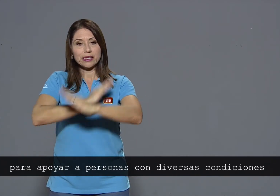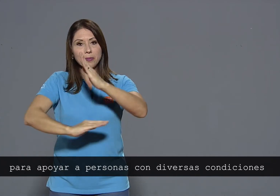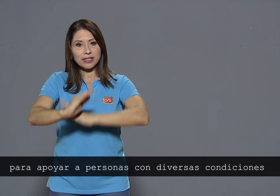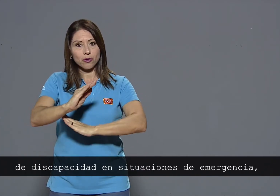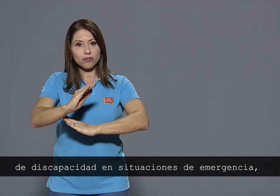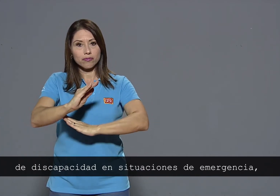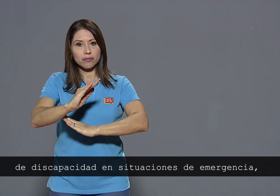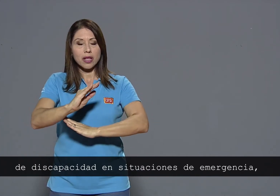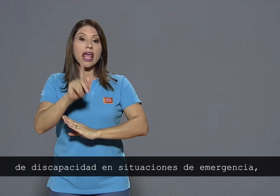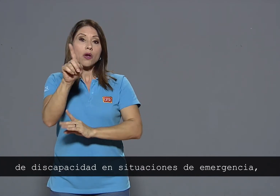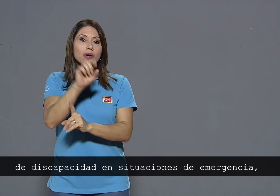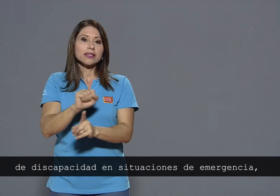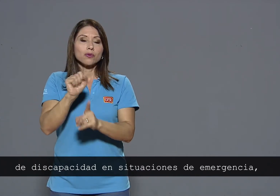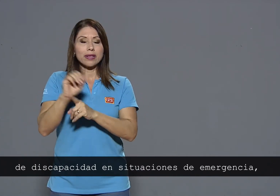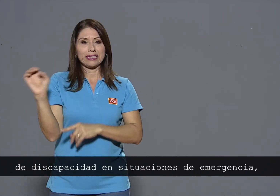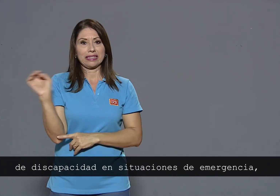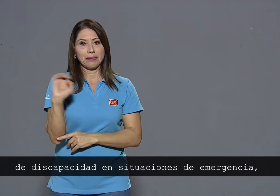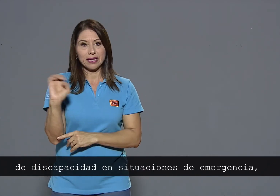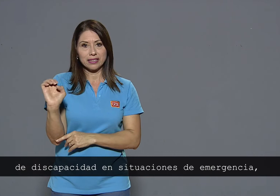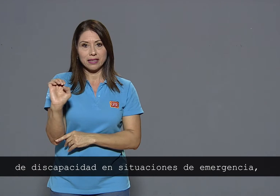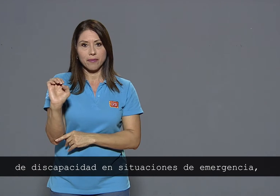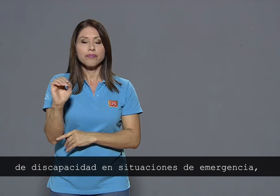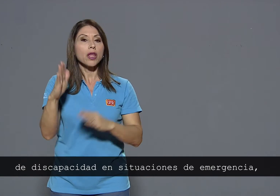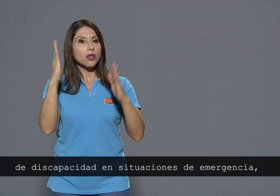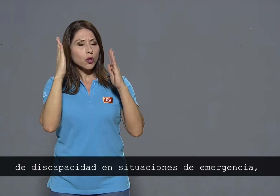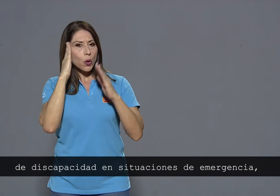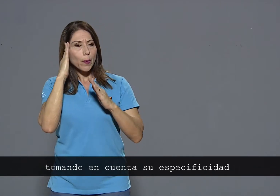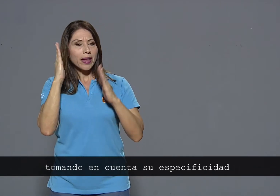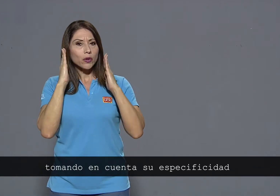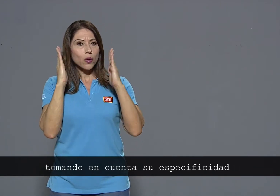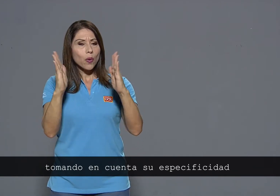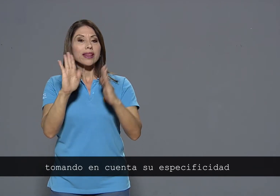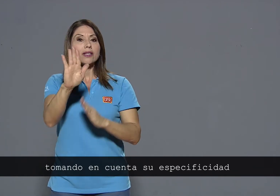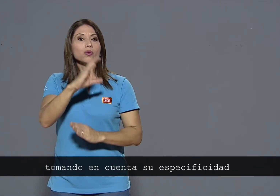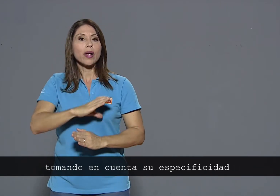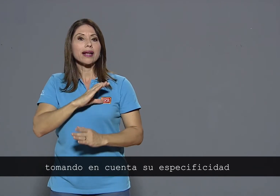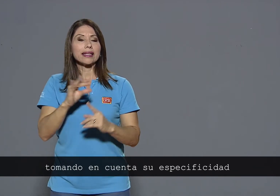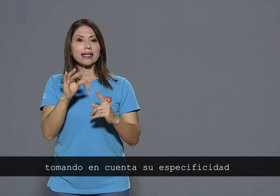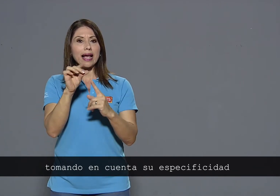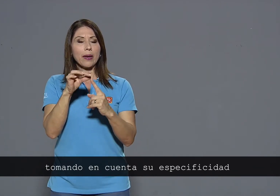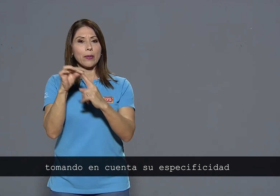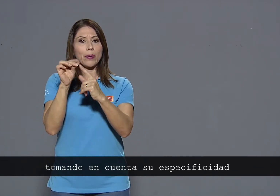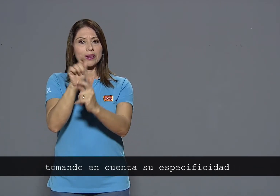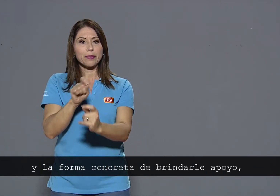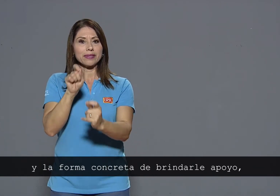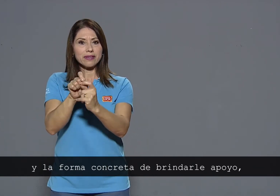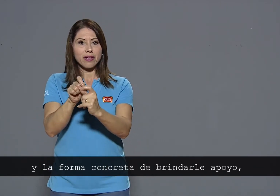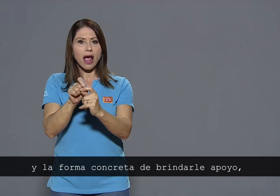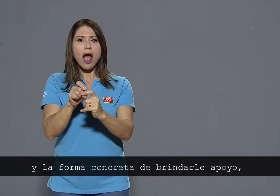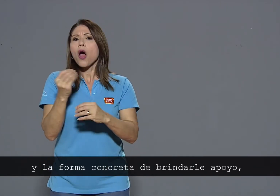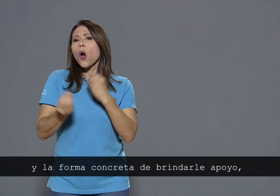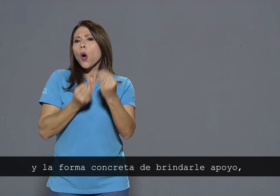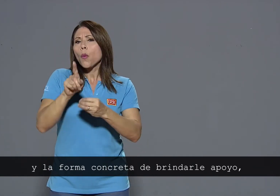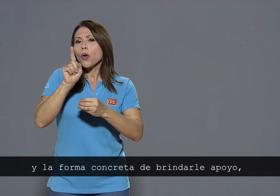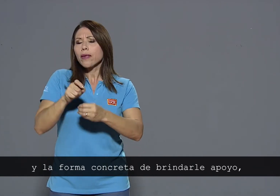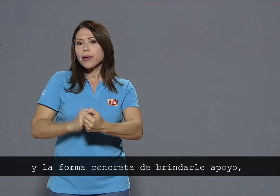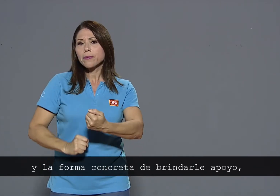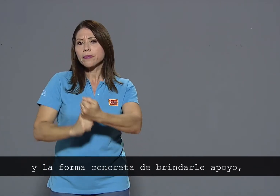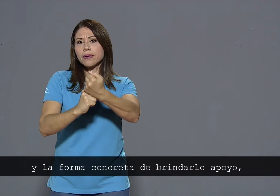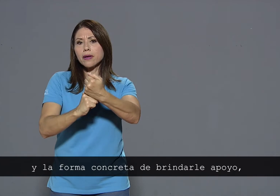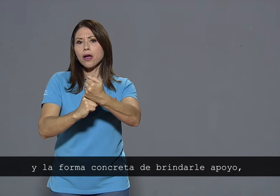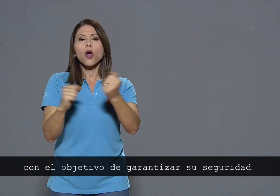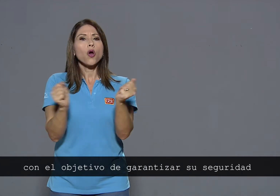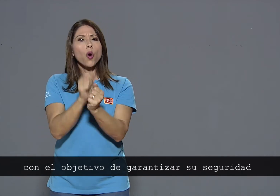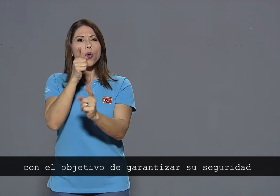diversas condiciones de discapacidad en situaciones de emergencia, tomando en cuenta su especificidad y la forma concreta de